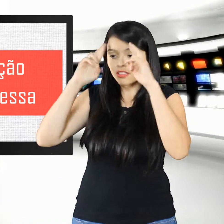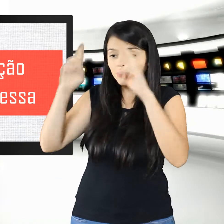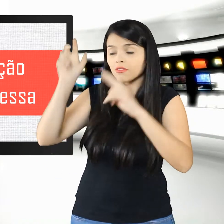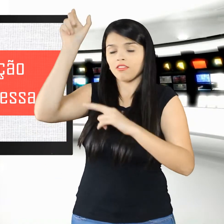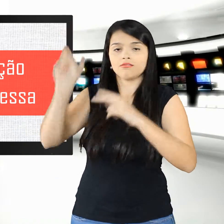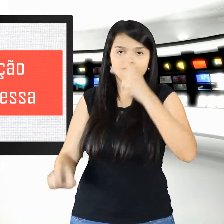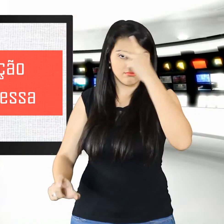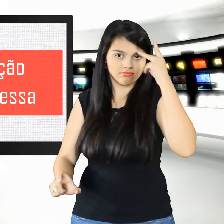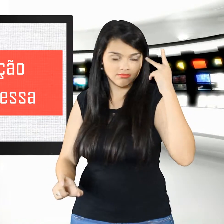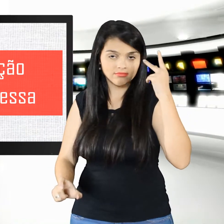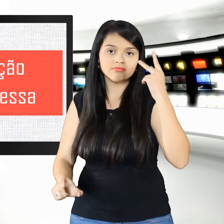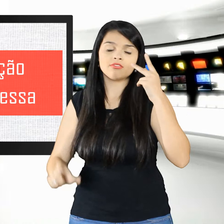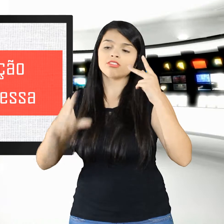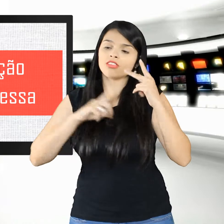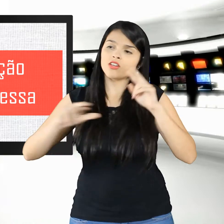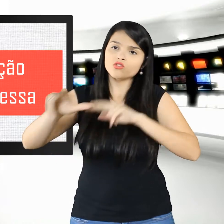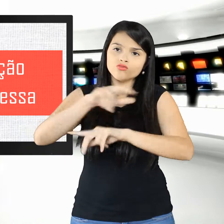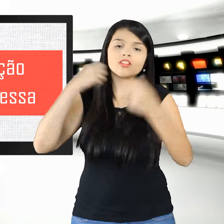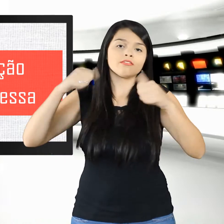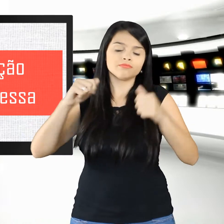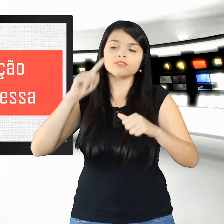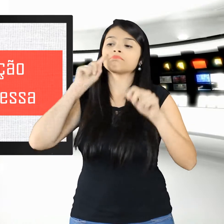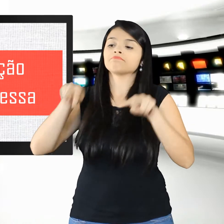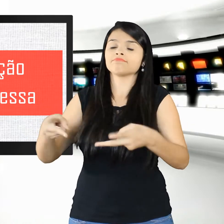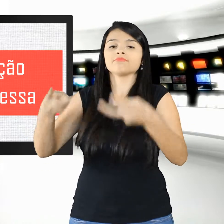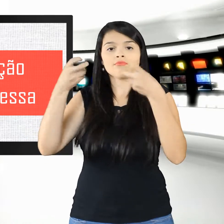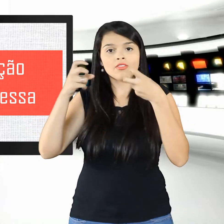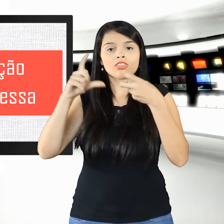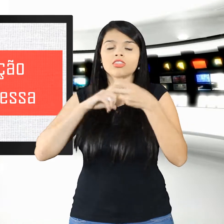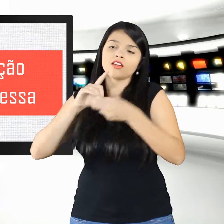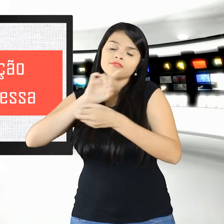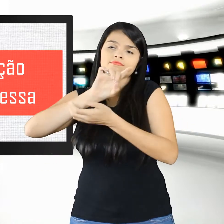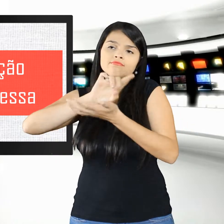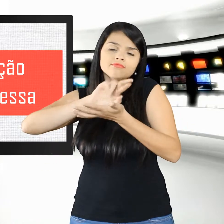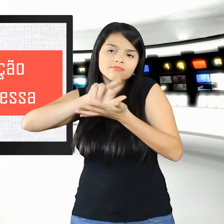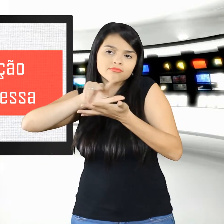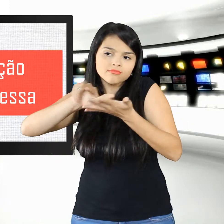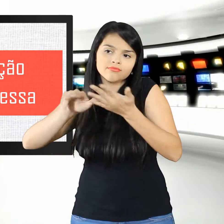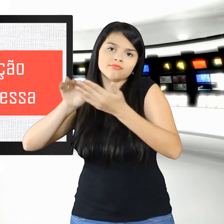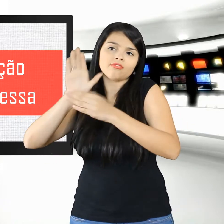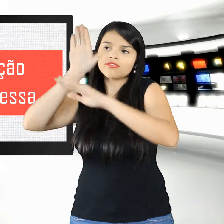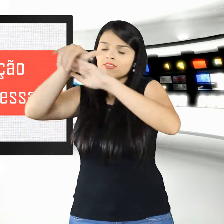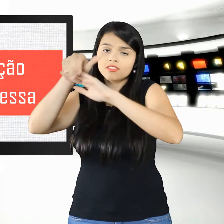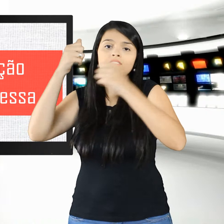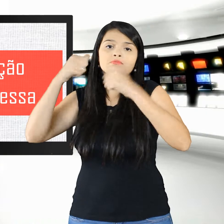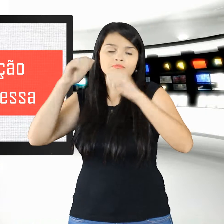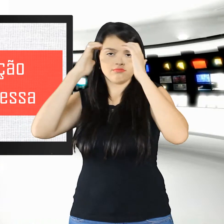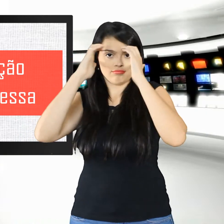Cada diferença deve ser reconhecida e ter suas especificidades resguardadas. Os surdos,